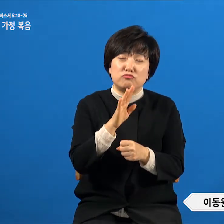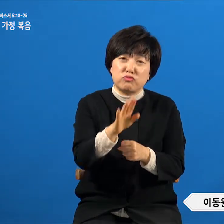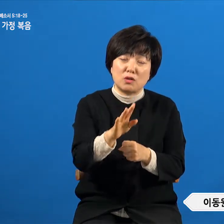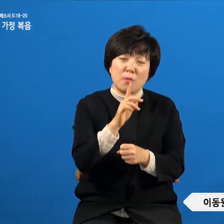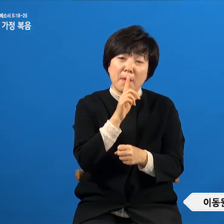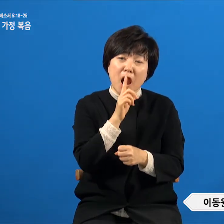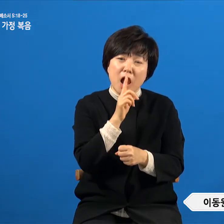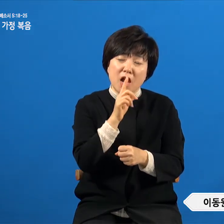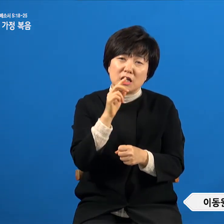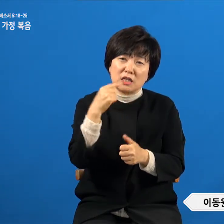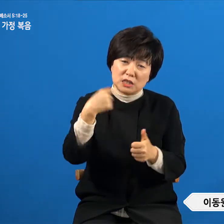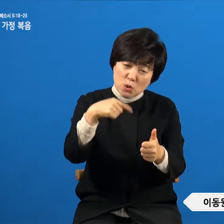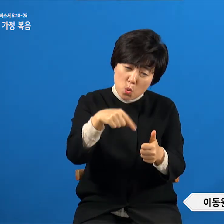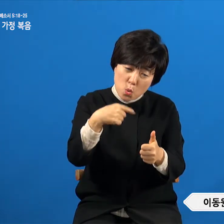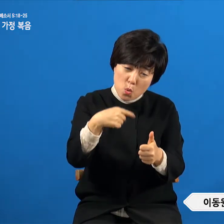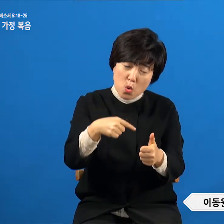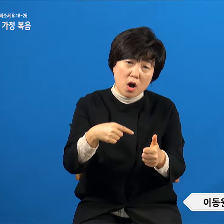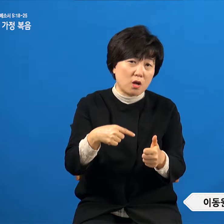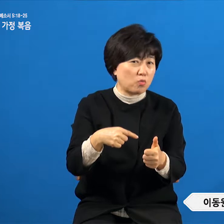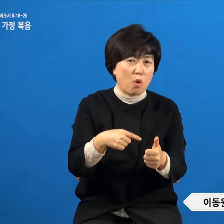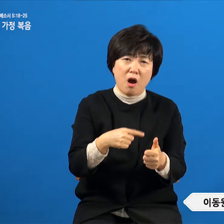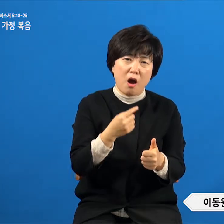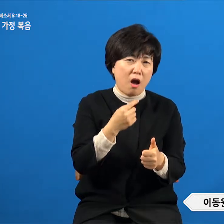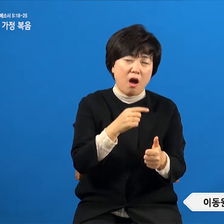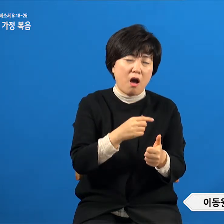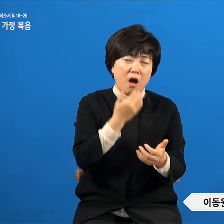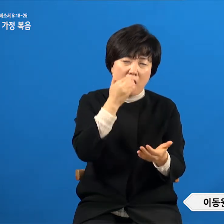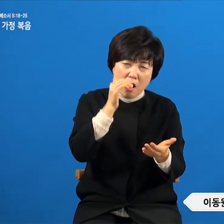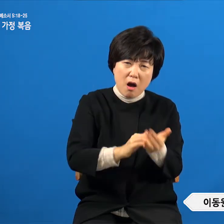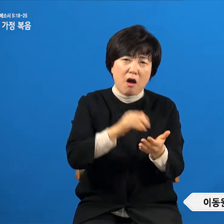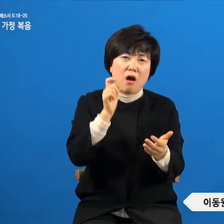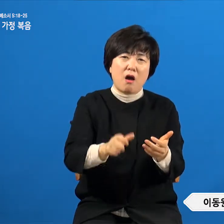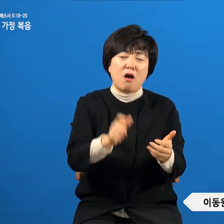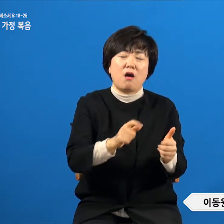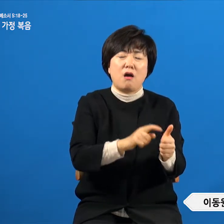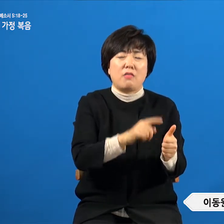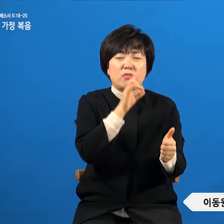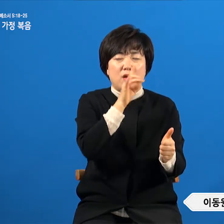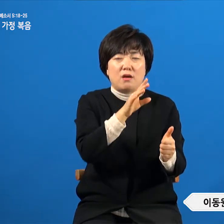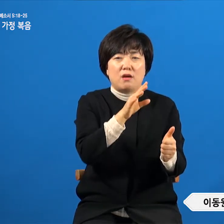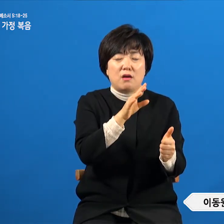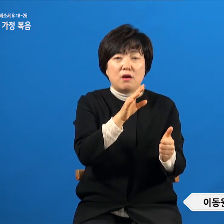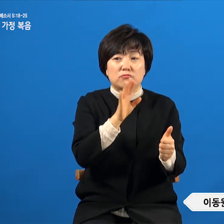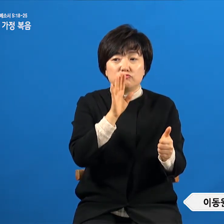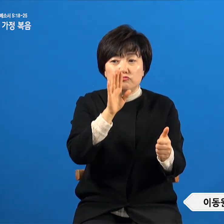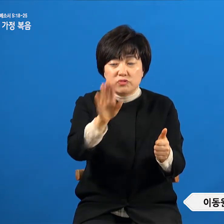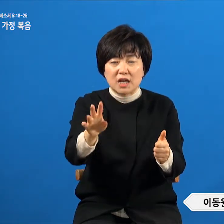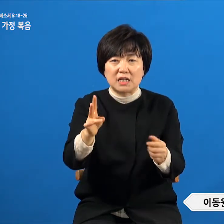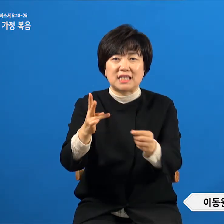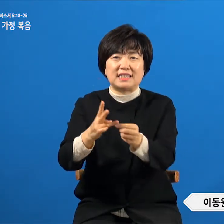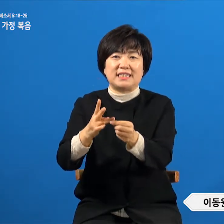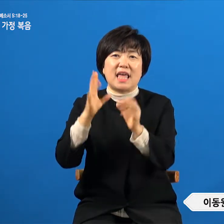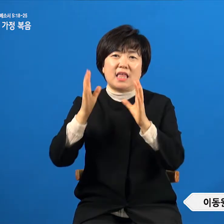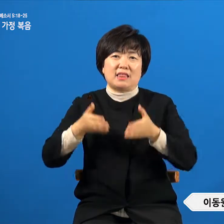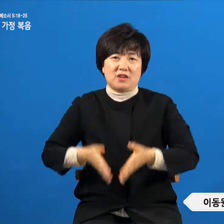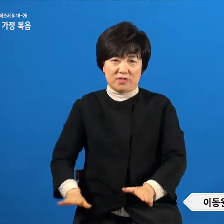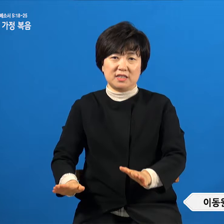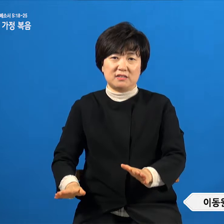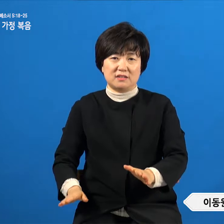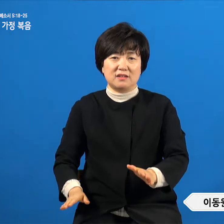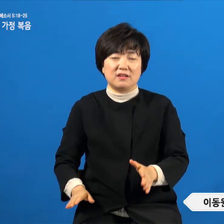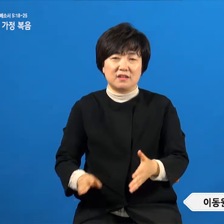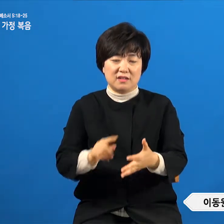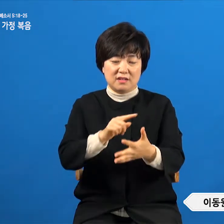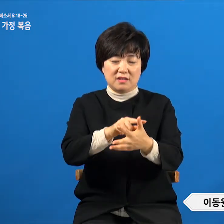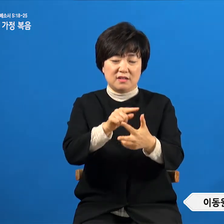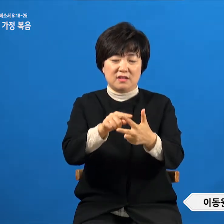전혀 말이 나오지 않습니다. 말을 하지 못합니다. 그러는 가운데 또 셋째 아이가 태어났어요. 셋째 아이가. 자, 어느